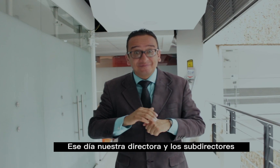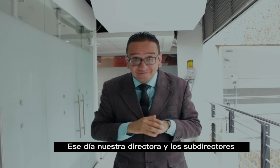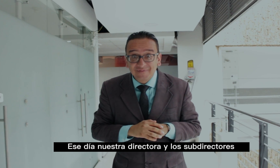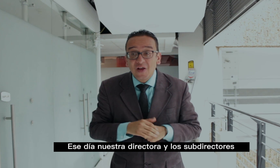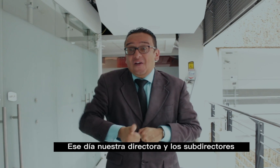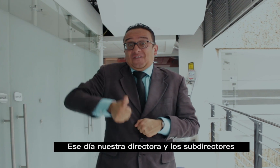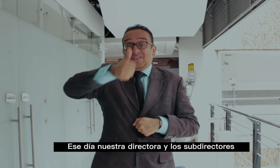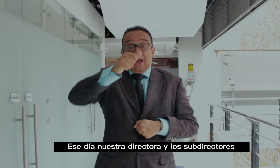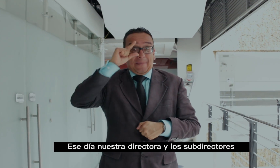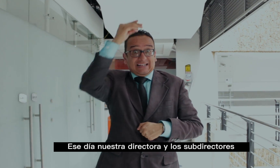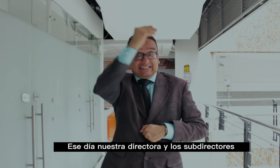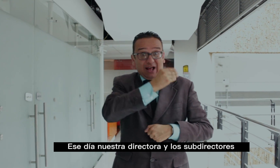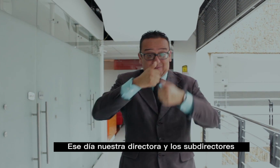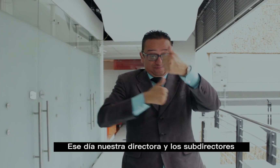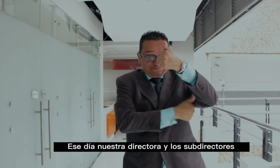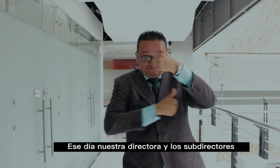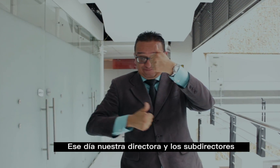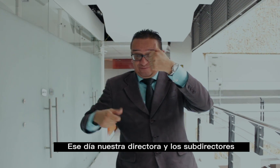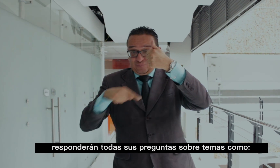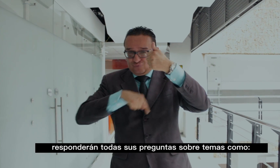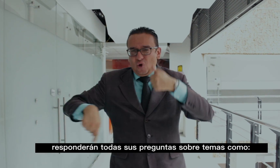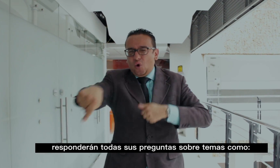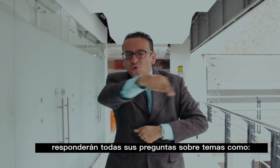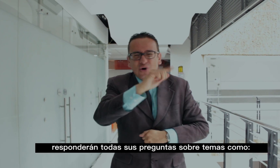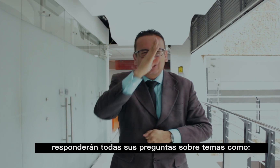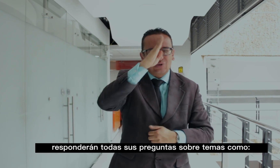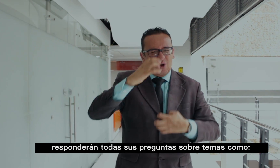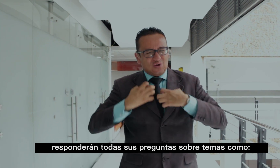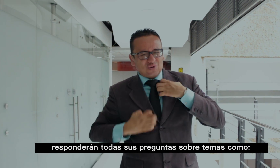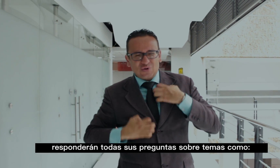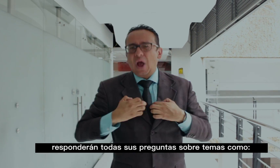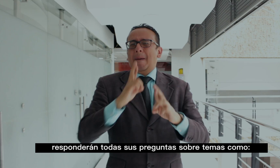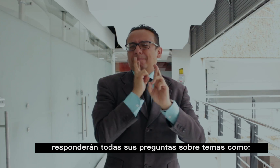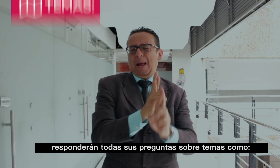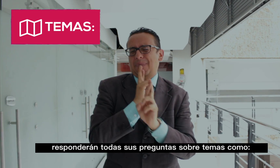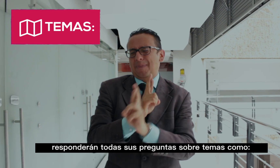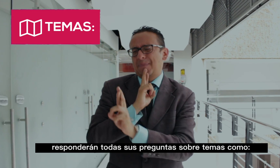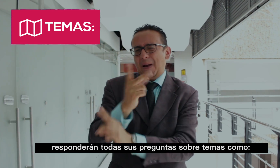Ese día nuestra directora y los subdirectores responderán todas sus preguntas sobre temas como